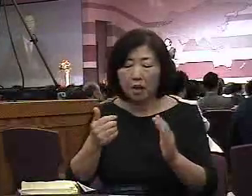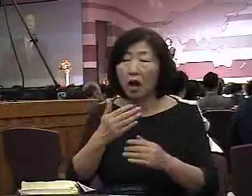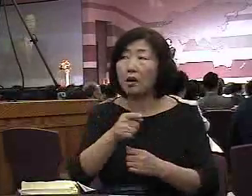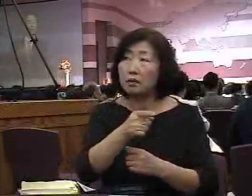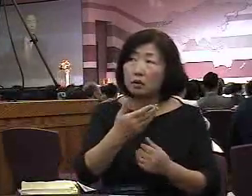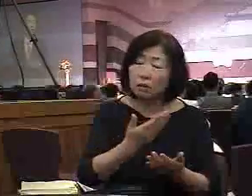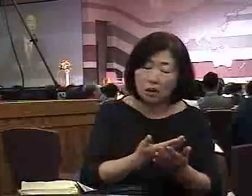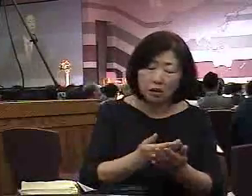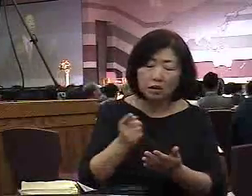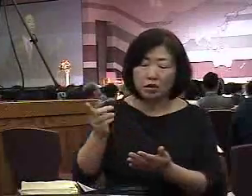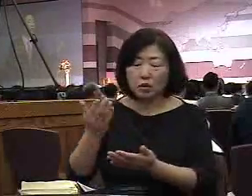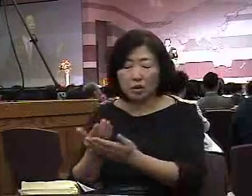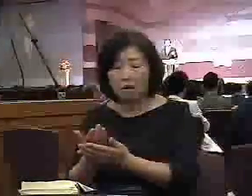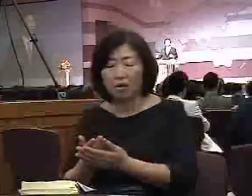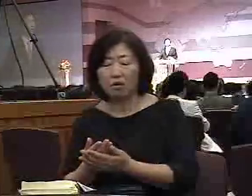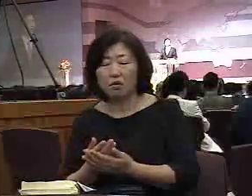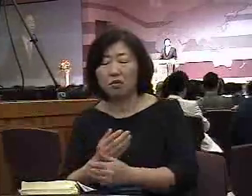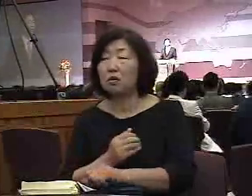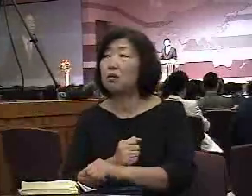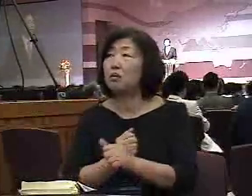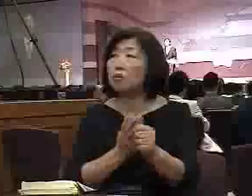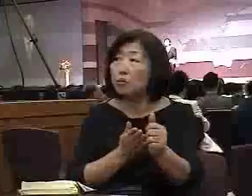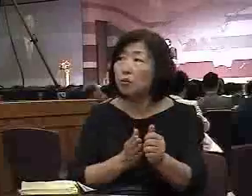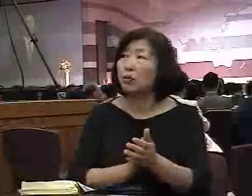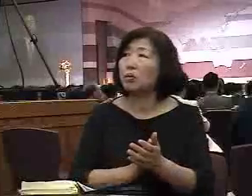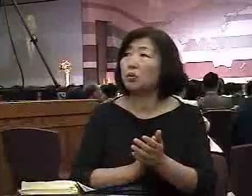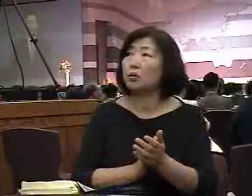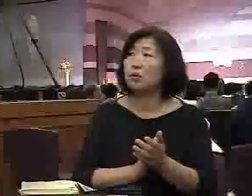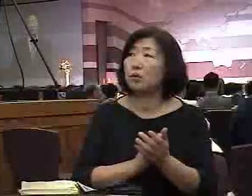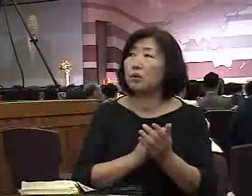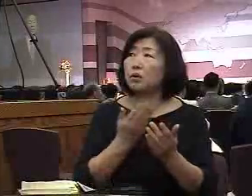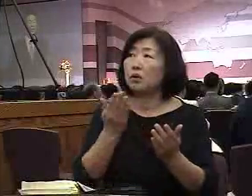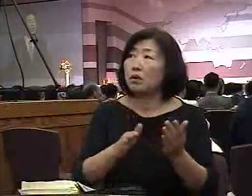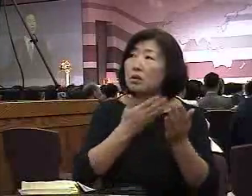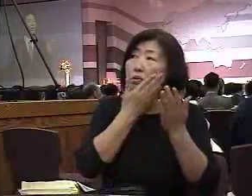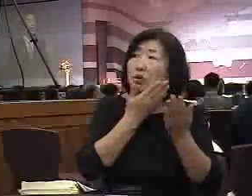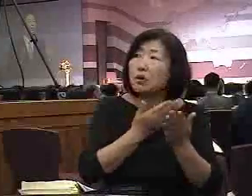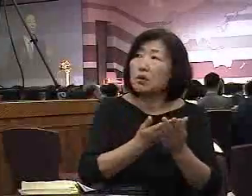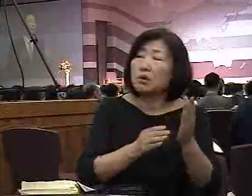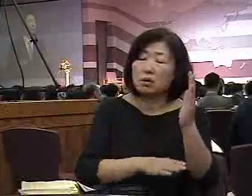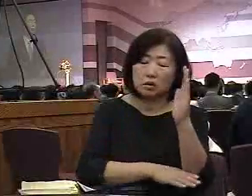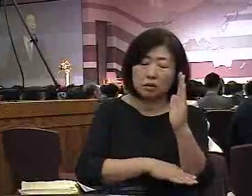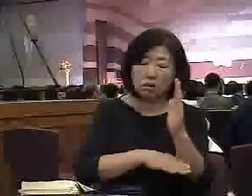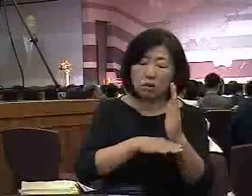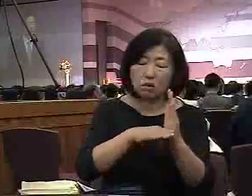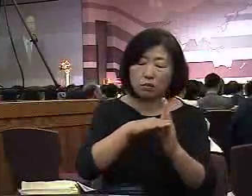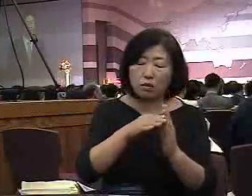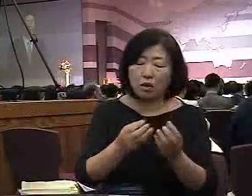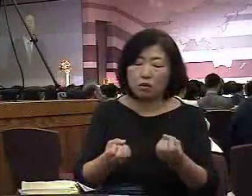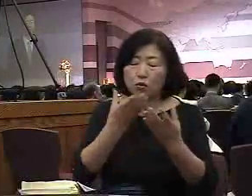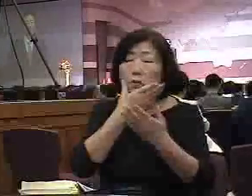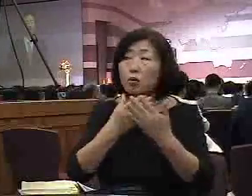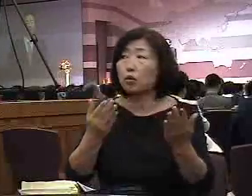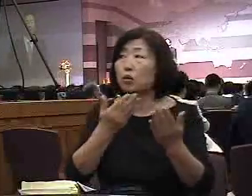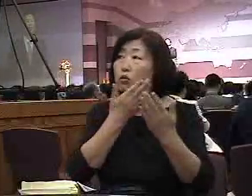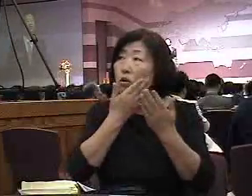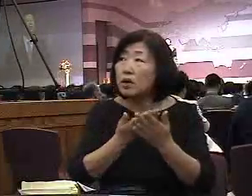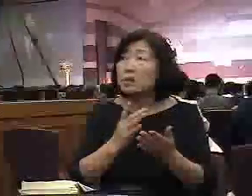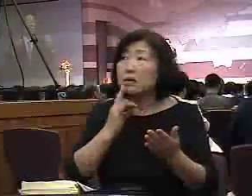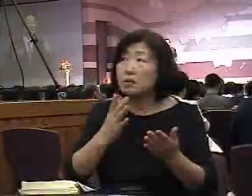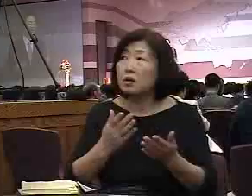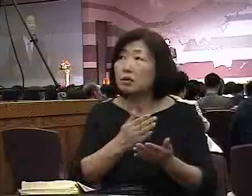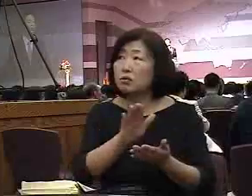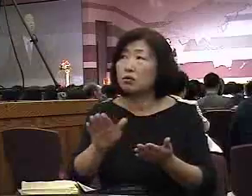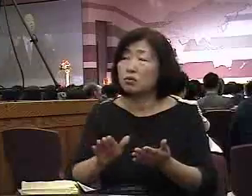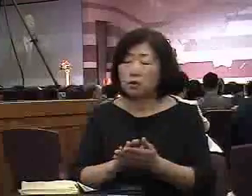주세요, 저것도 주세요, 저것도 주세요. 그런데 중요한 것은 체험의 축복도 중요하지만